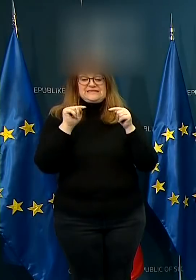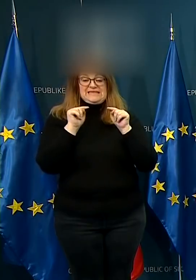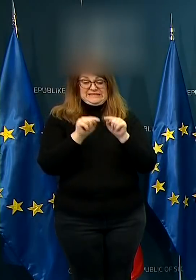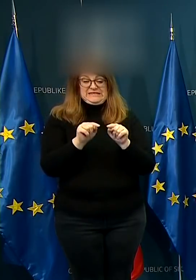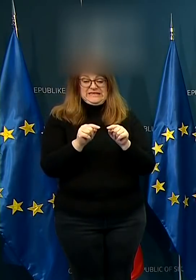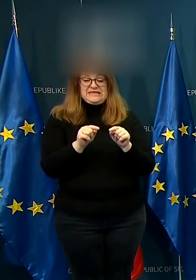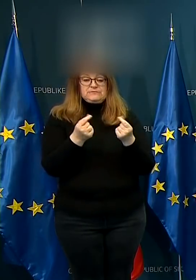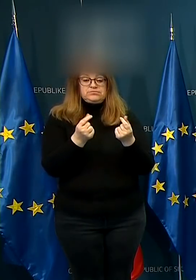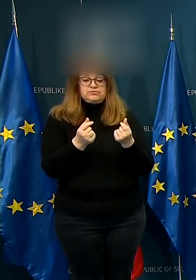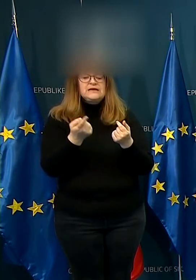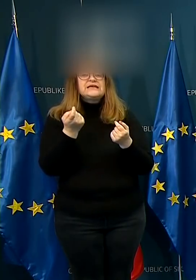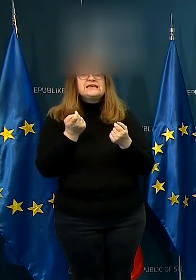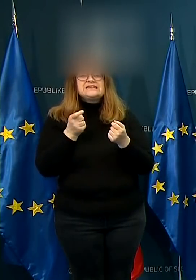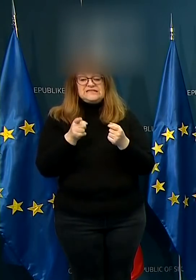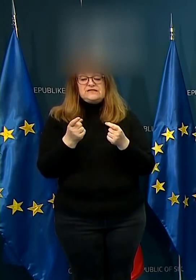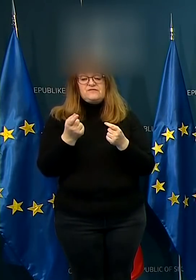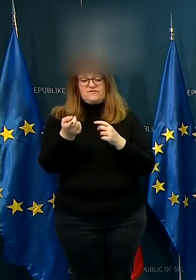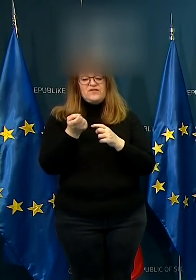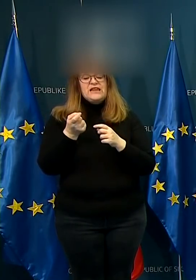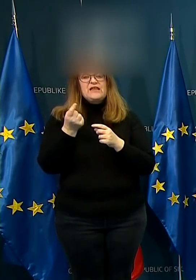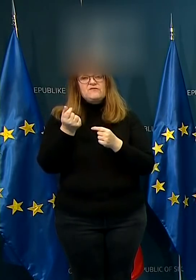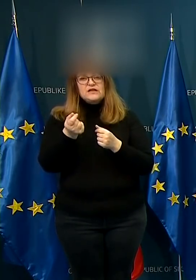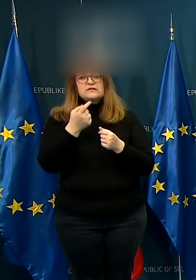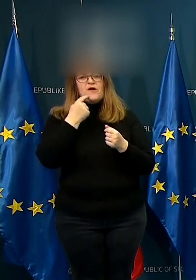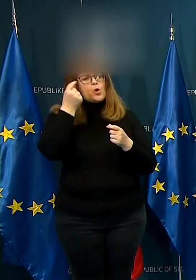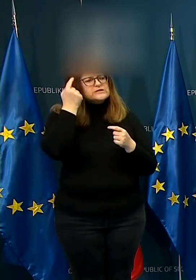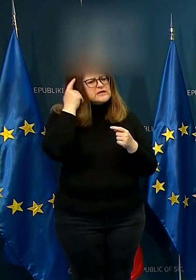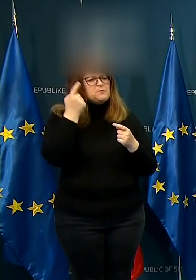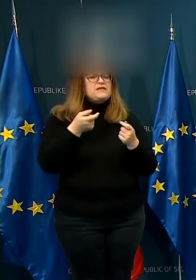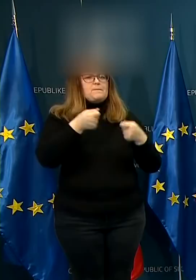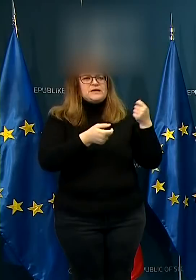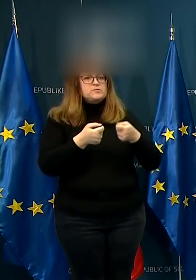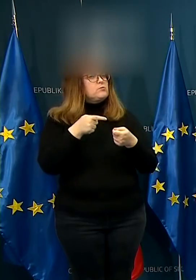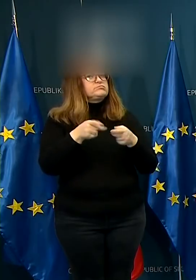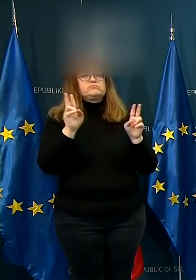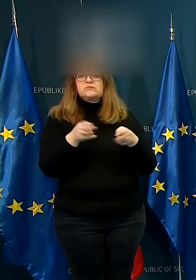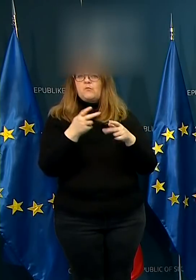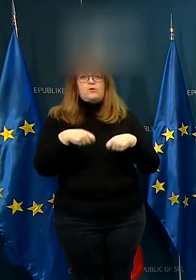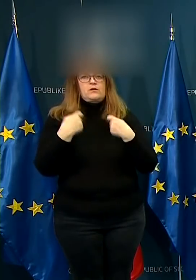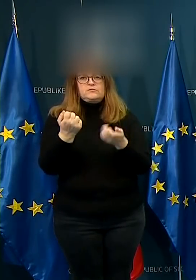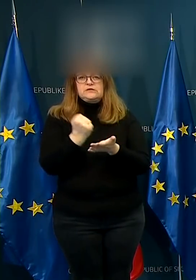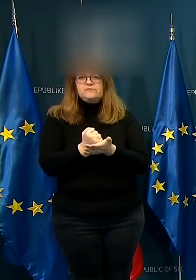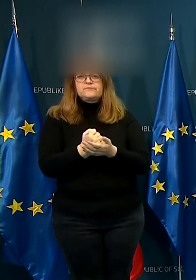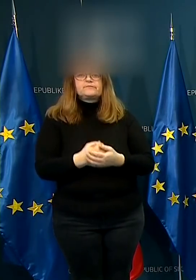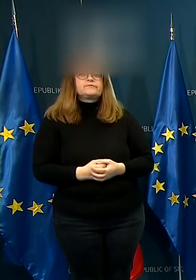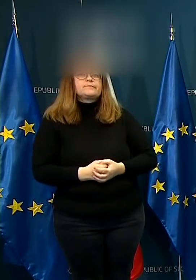sredstvo z obstoječimi viri financiranja, torej oskrbnine, prispevki in podobno, ne bi mogli zagotoviti.